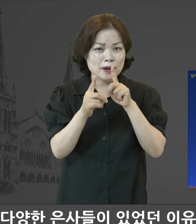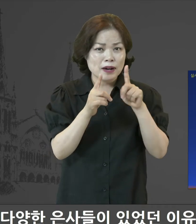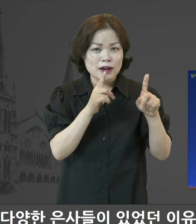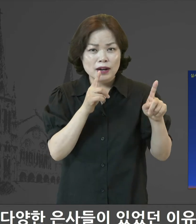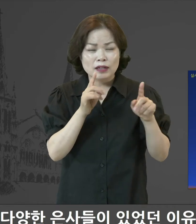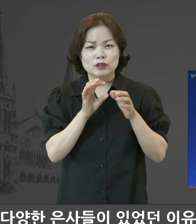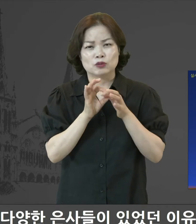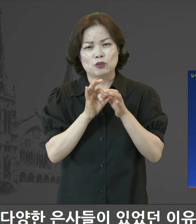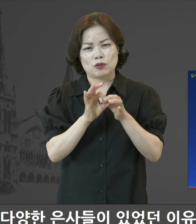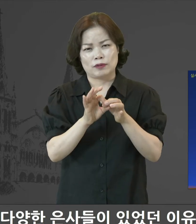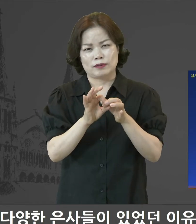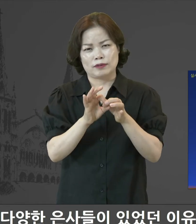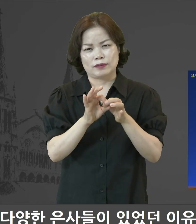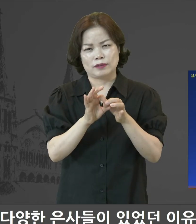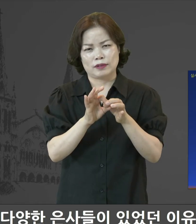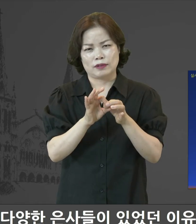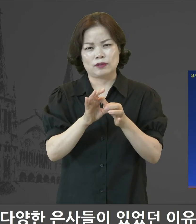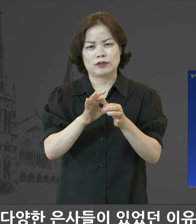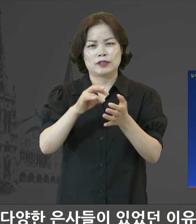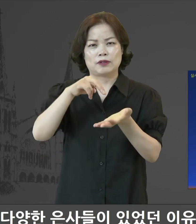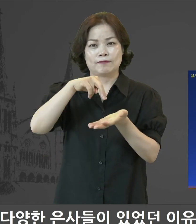말씀에 의해서 세워져야 됩니다.